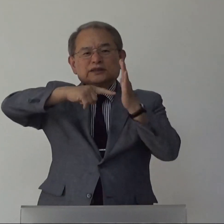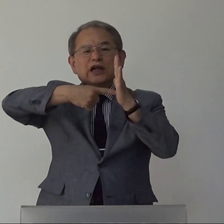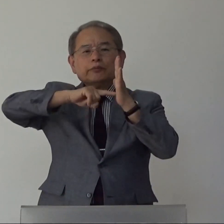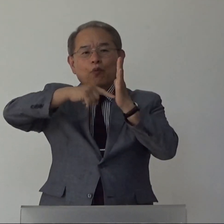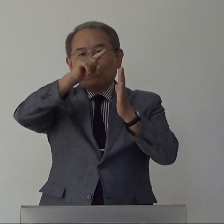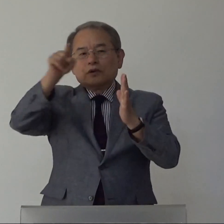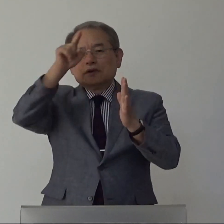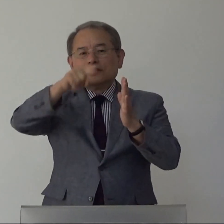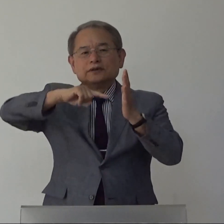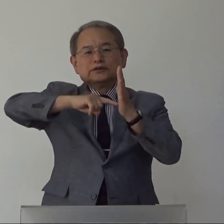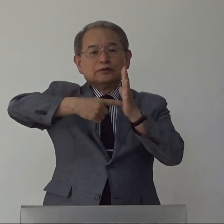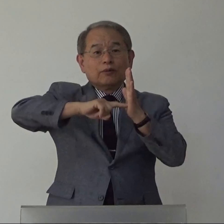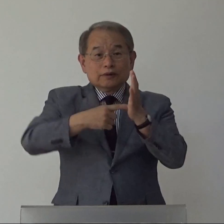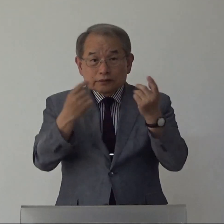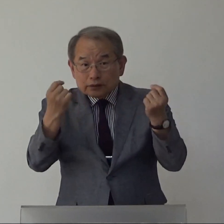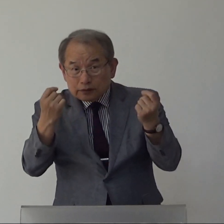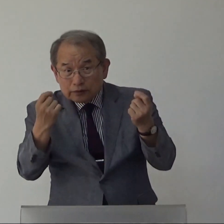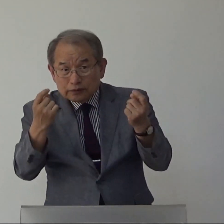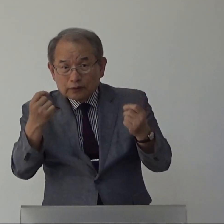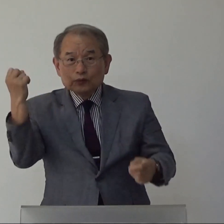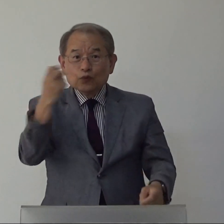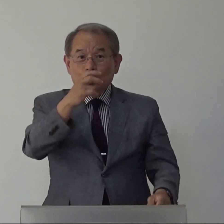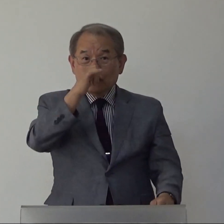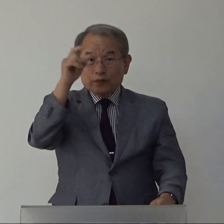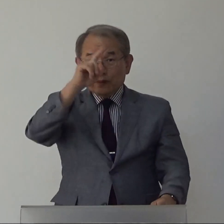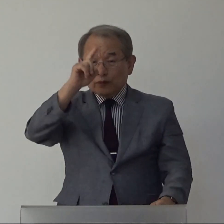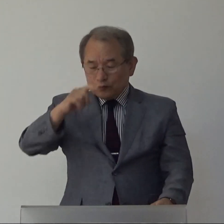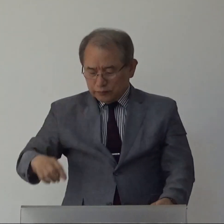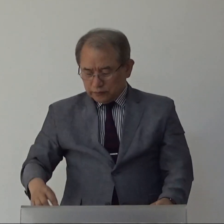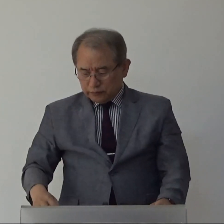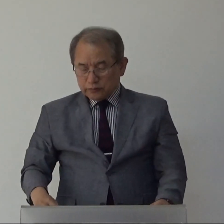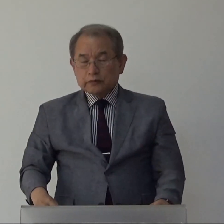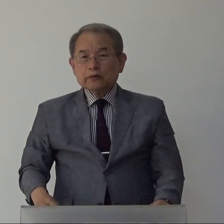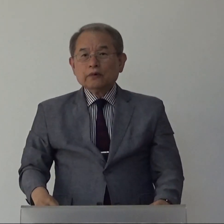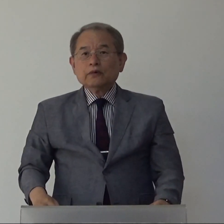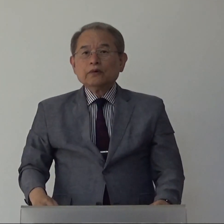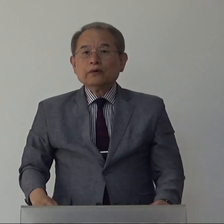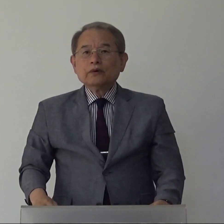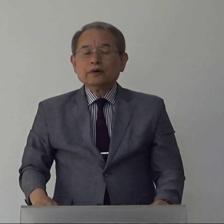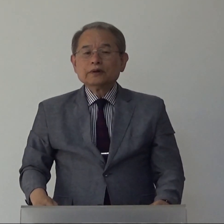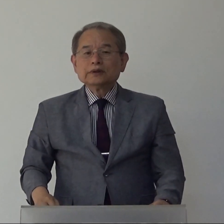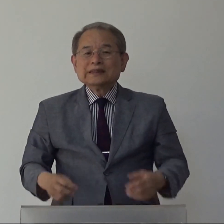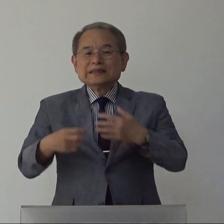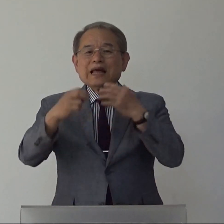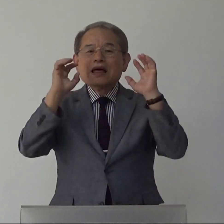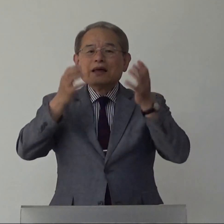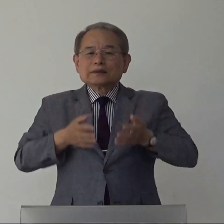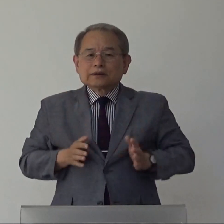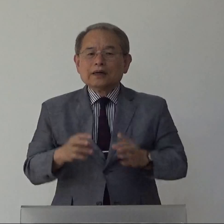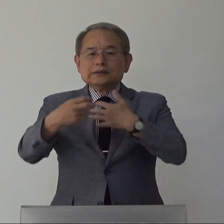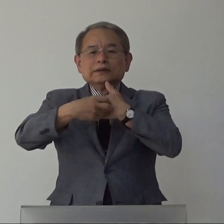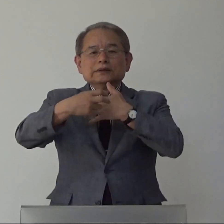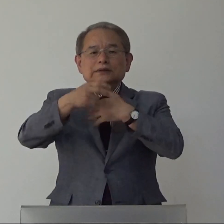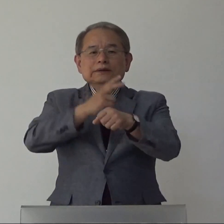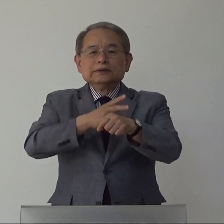또 건축하는 공사 인부들이 봤을 때는요, 이거 드라이버 같다라고 생각할 수도 있습니다.